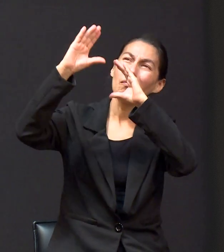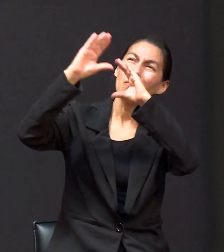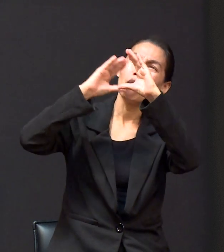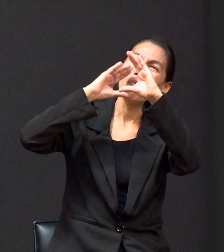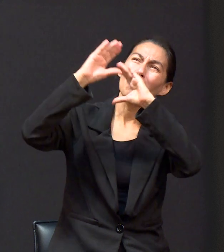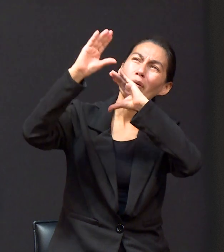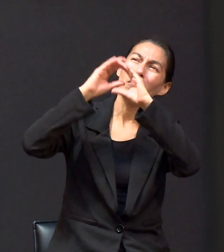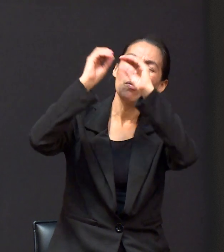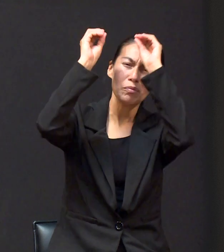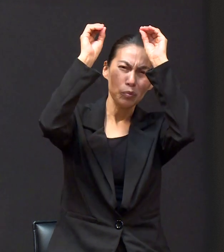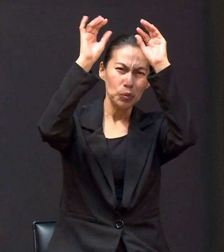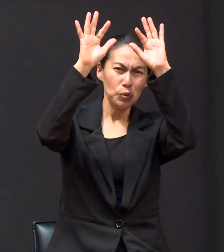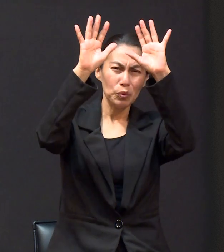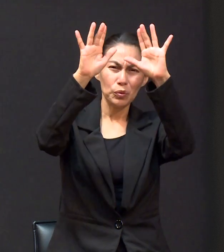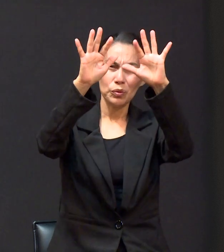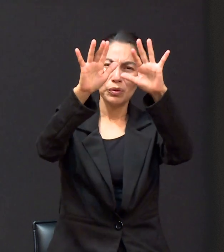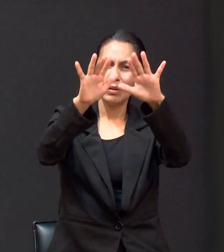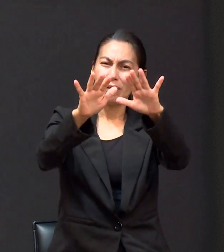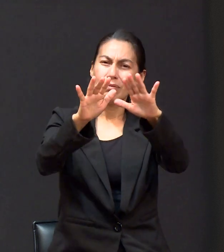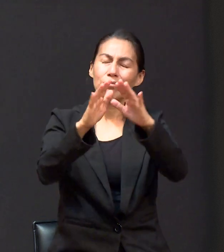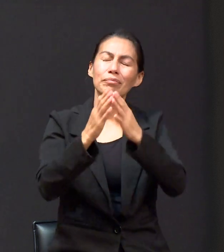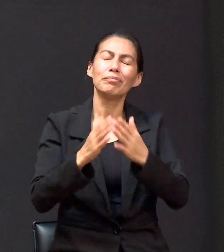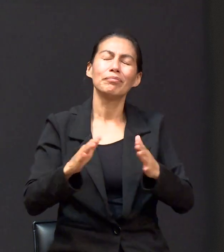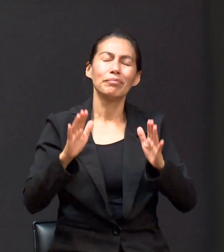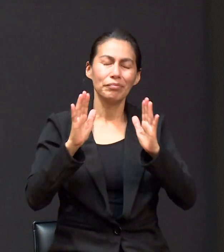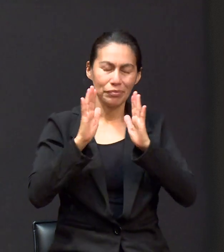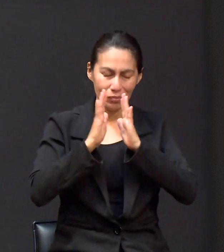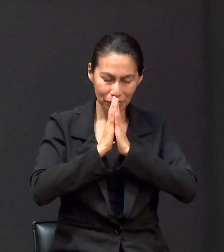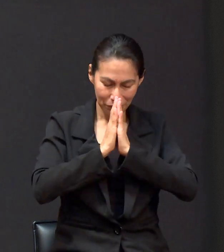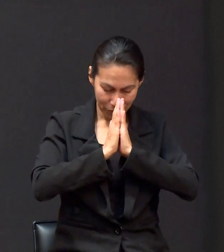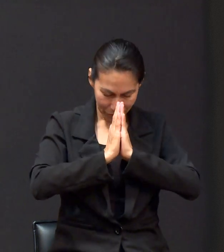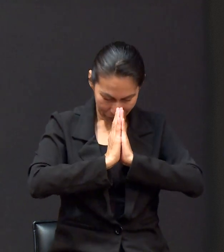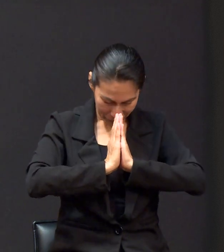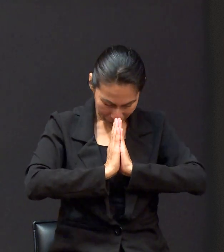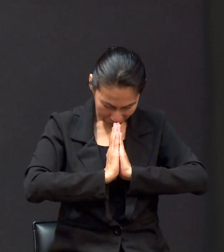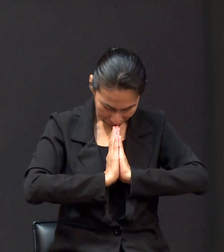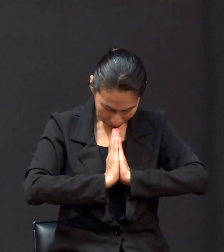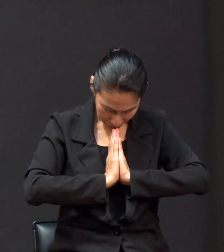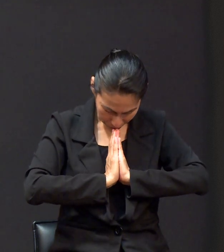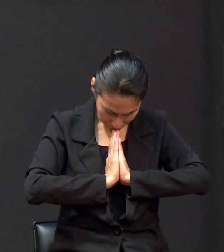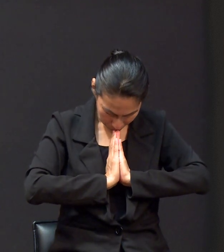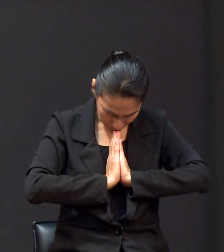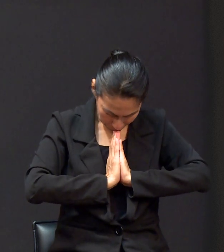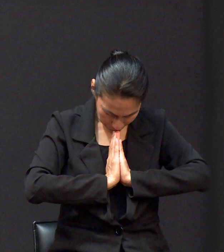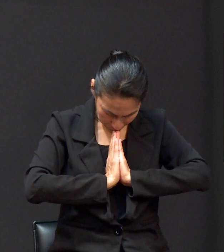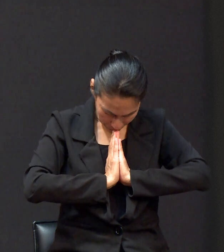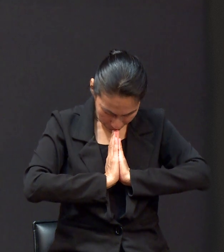el Espíritu Santo sean con todos ustedes. Amén. Amén.